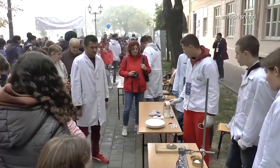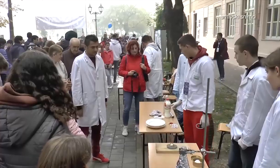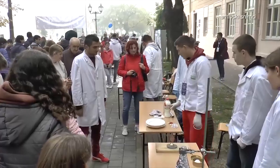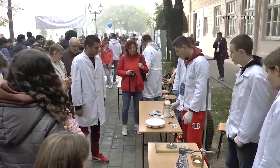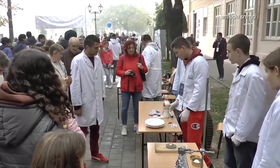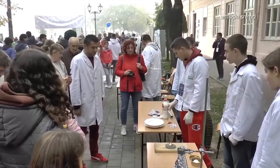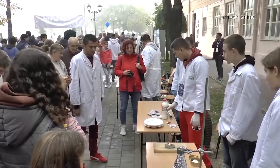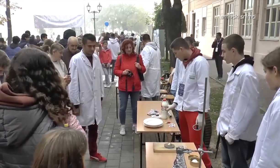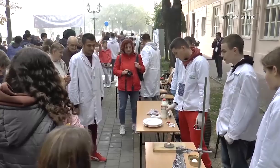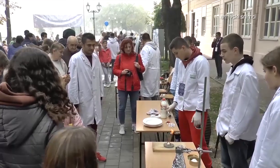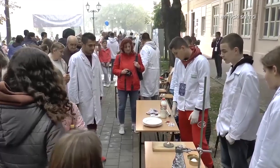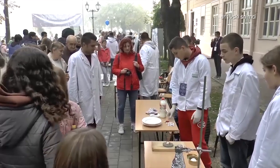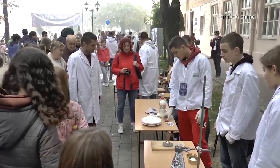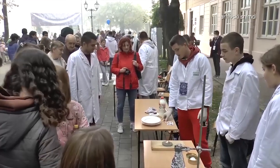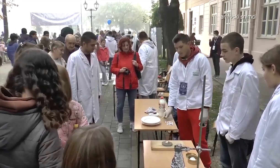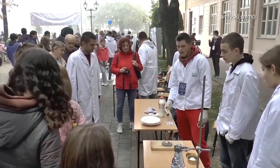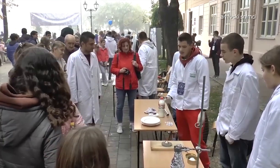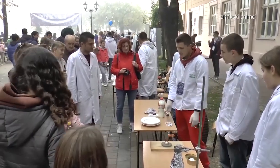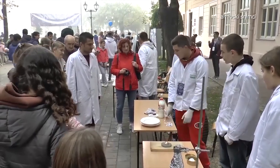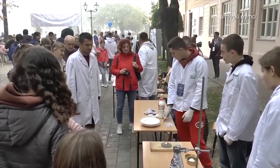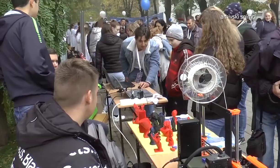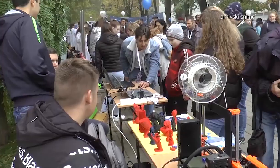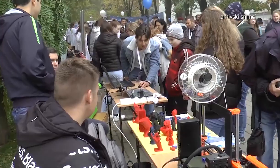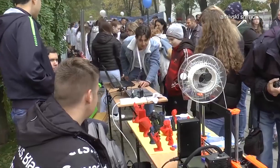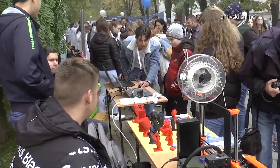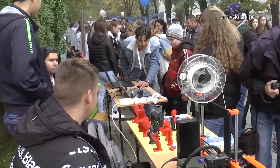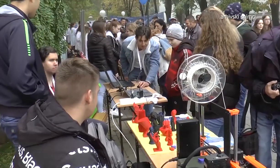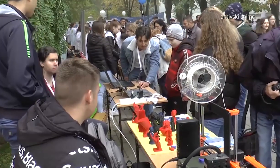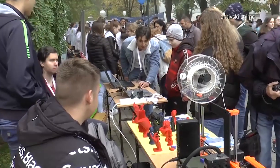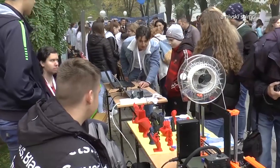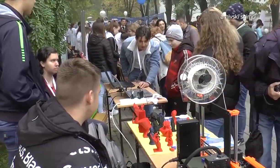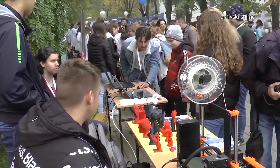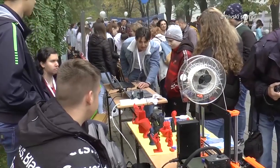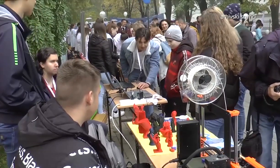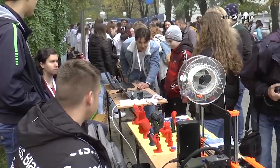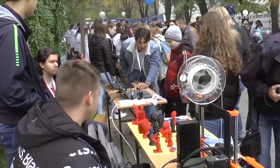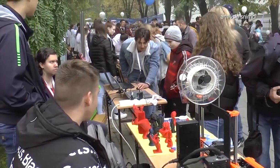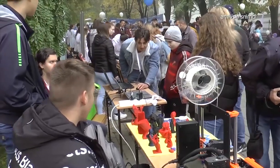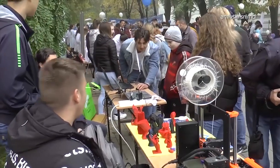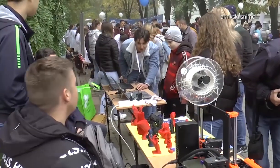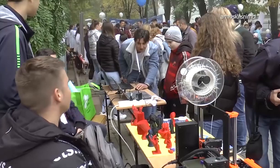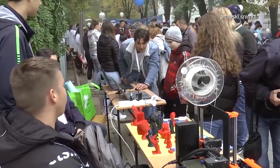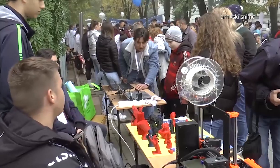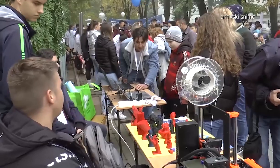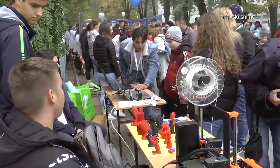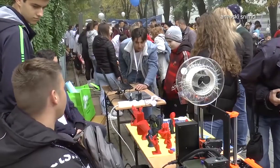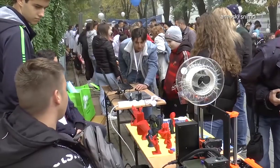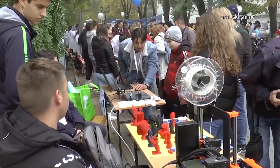a természettudományok, de a technológia területéről is. Az általános és középiskolák, egyesületek és cégek mellett